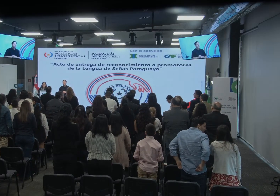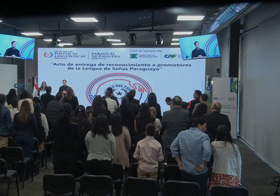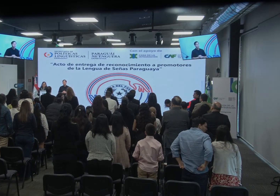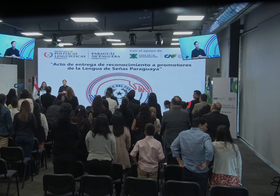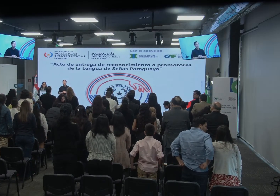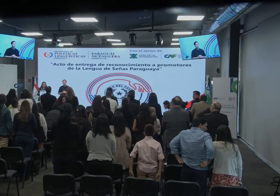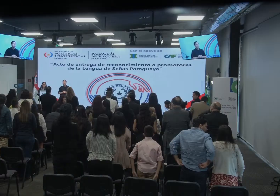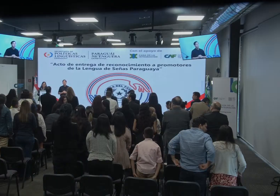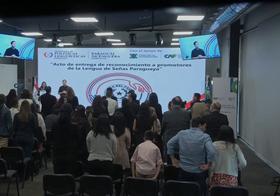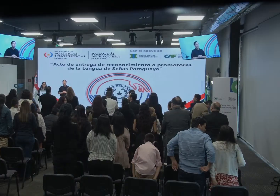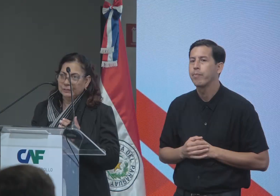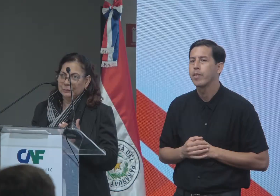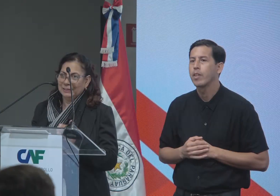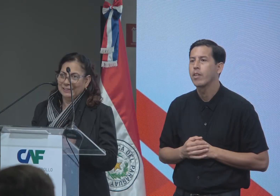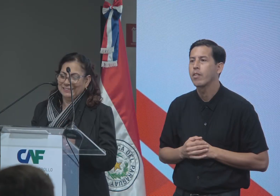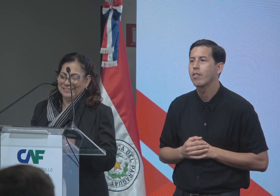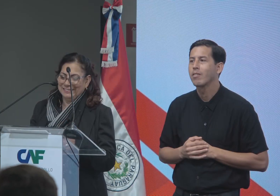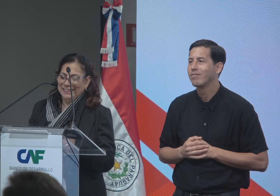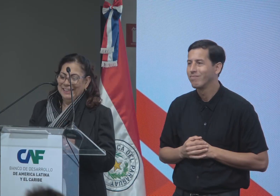Invitamos ahora